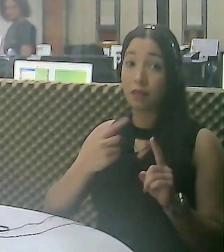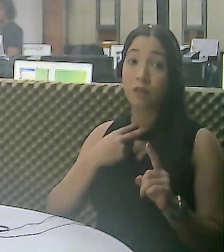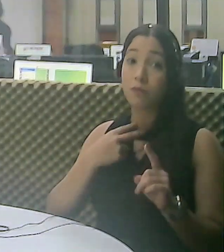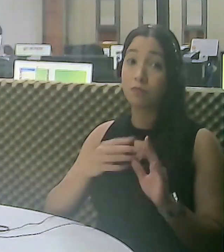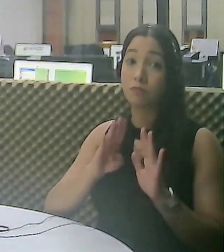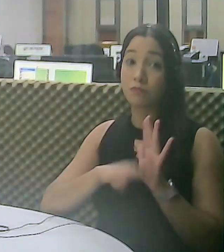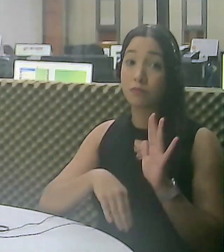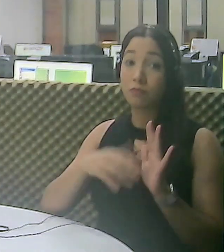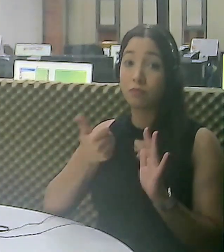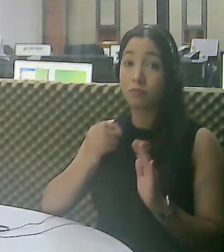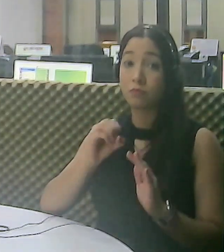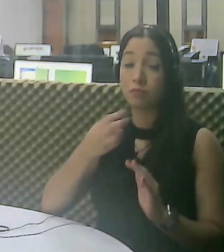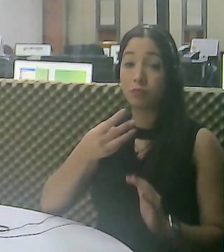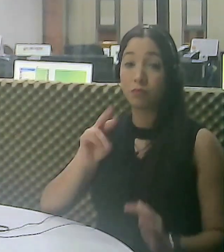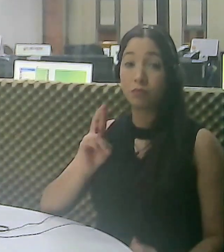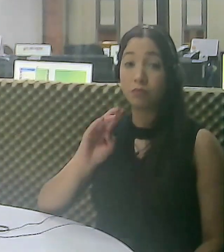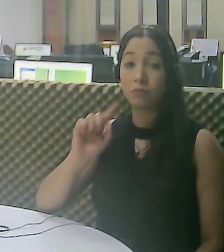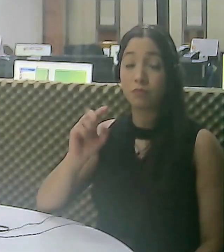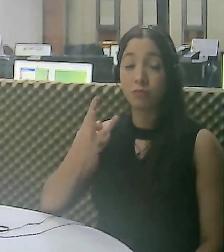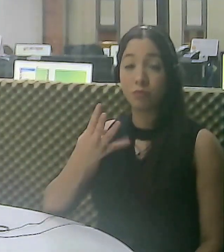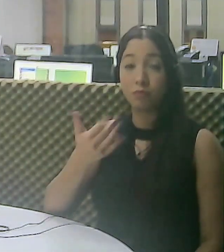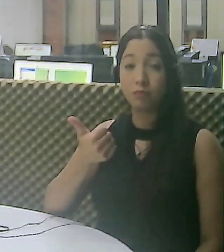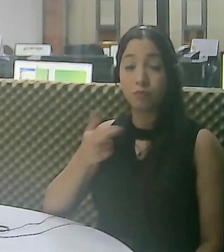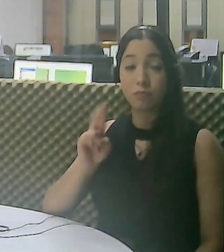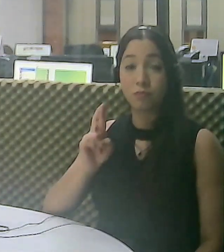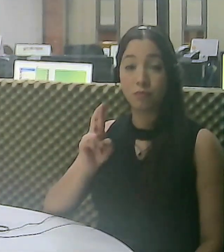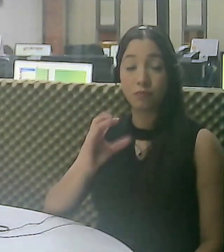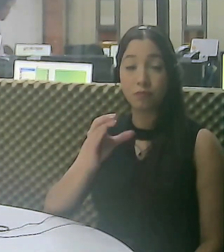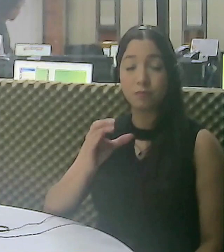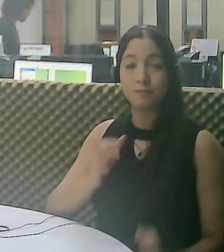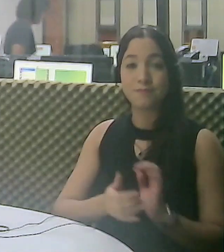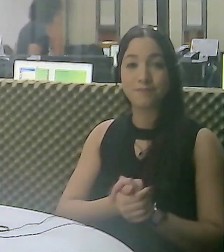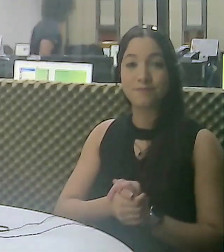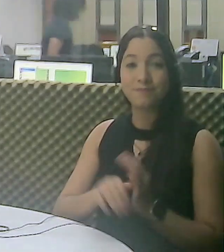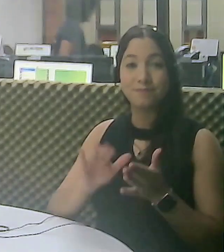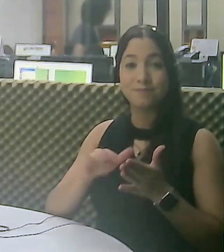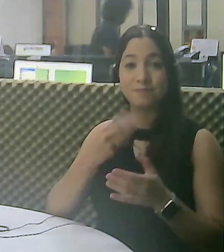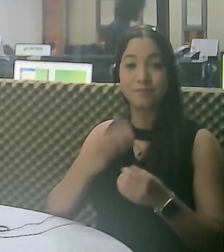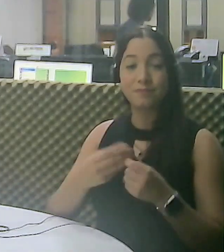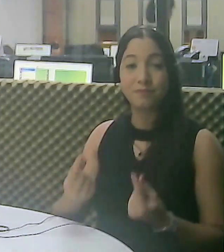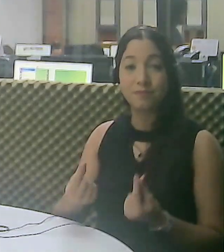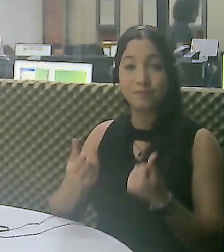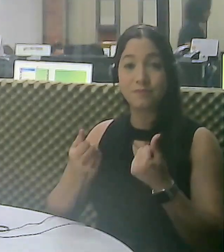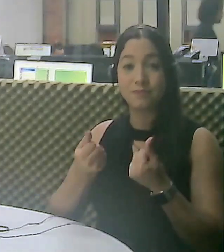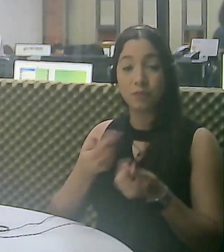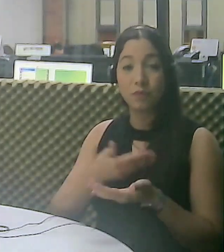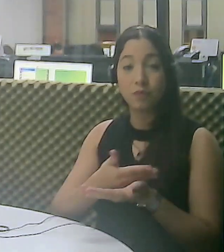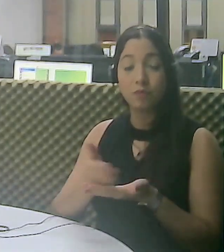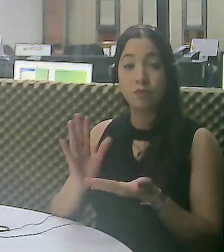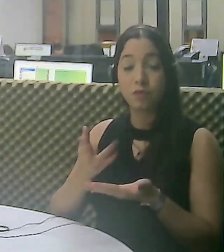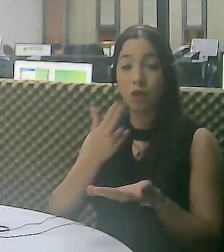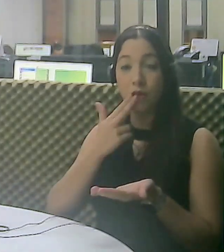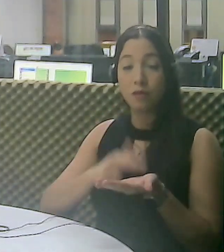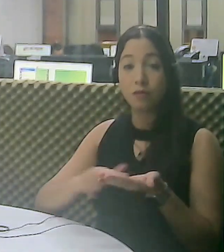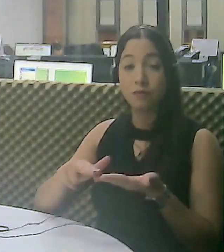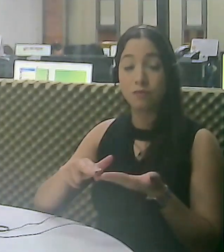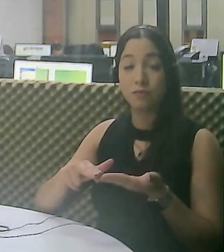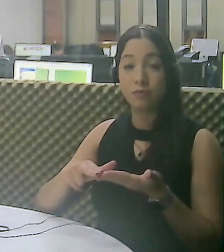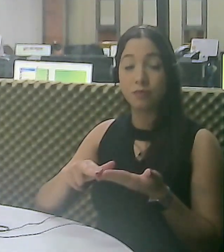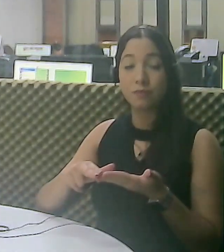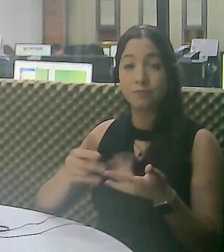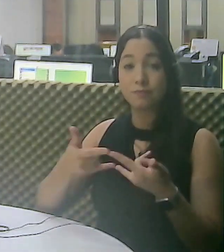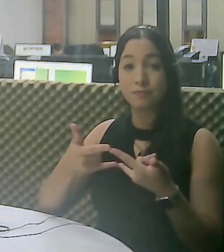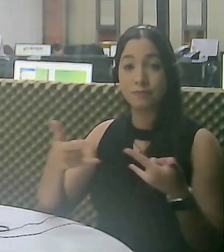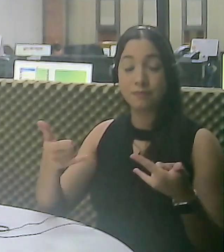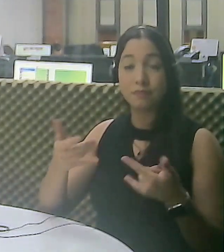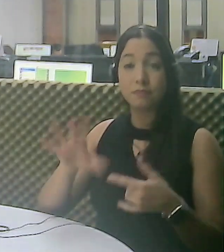a R$ 103,41. A Secretaria Municipal de Finanças já começou a entregar os carnês do IPTU pelos Correios.